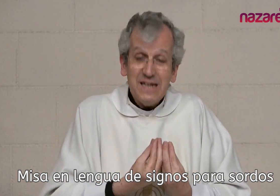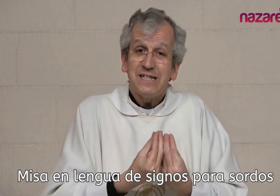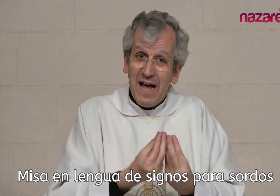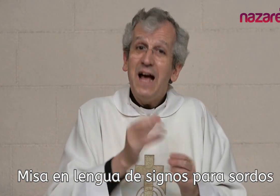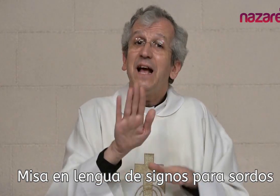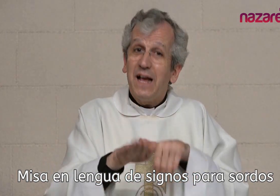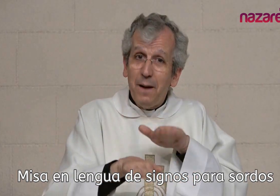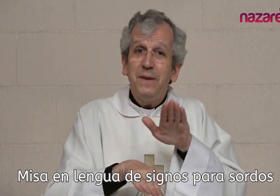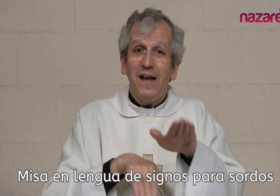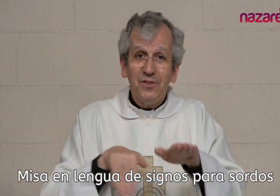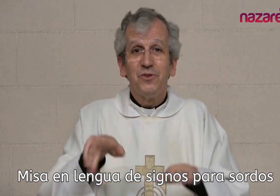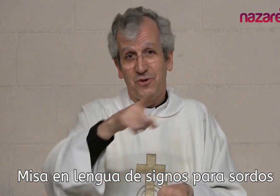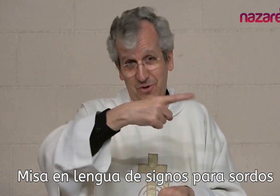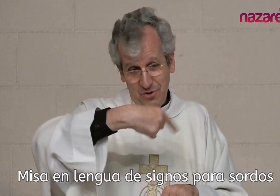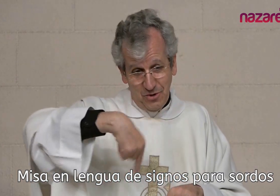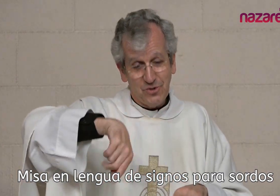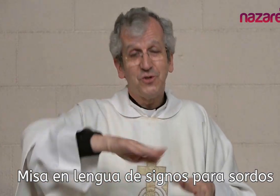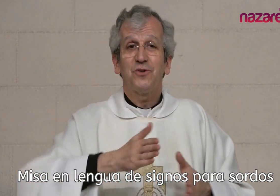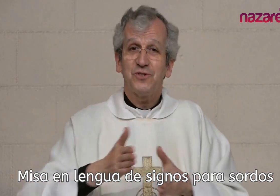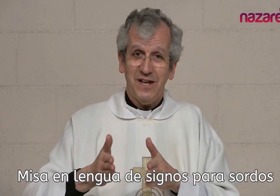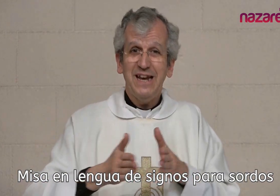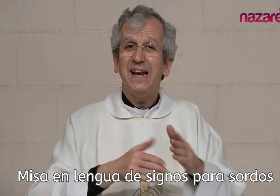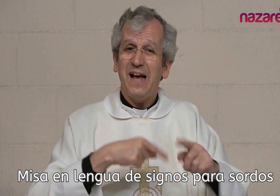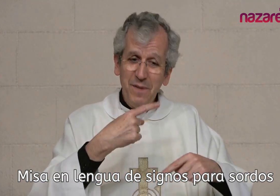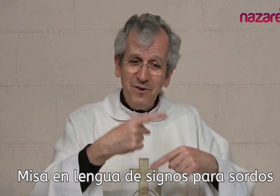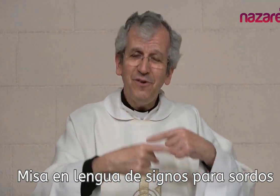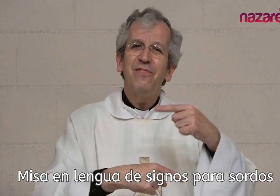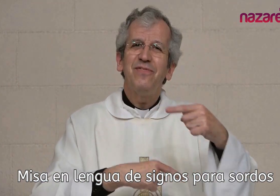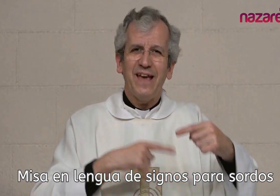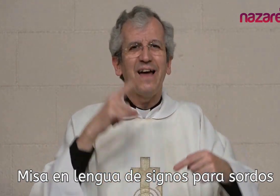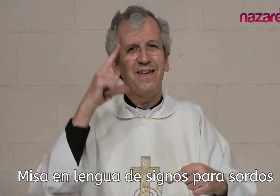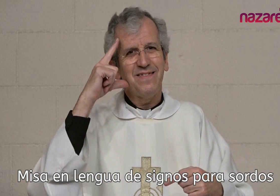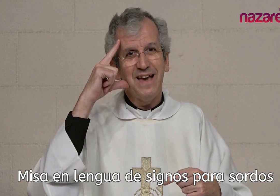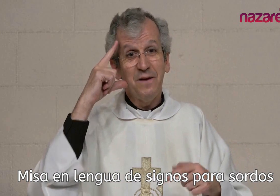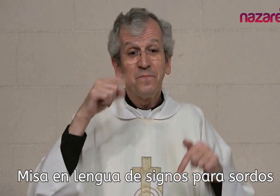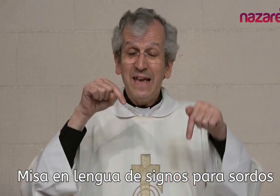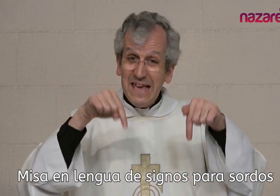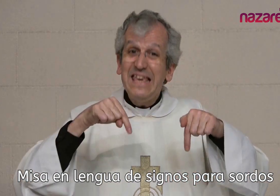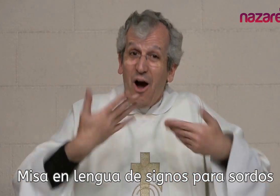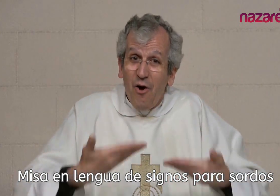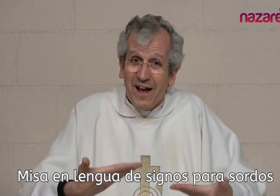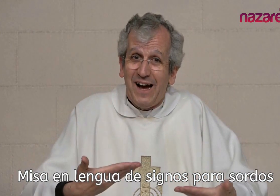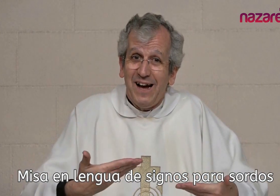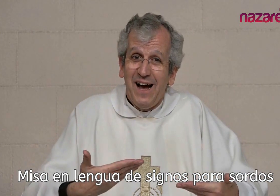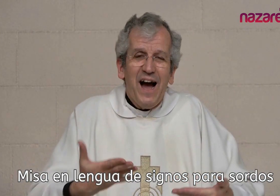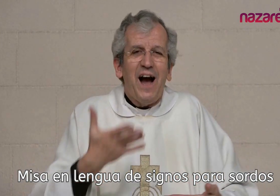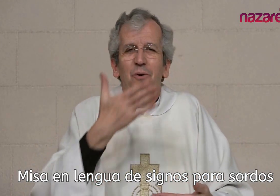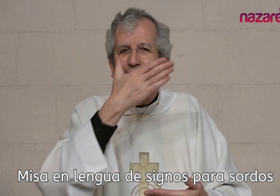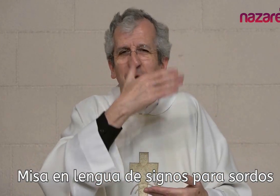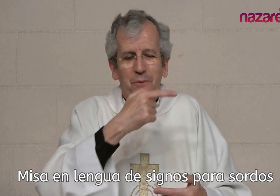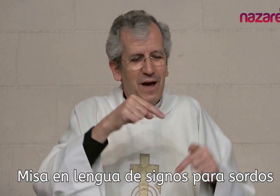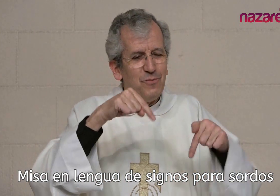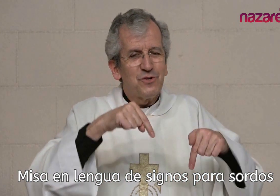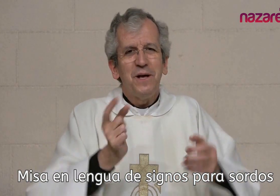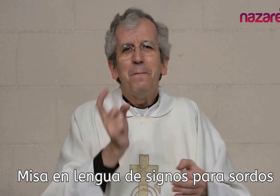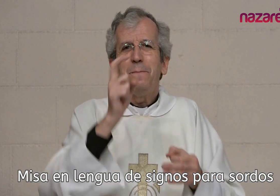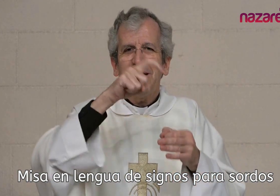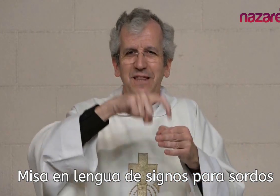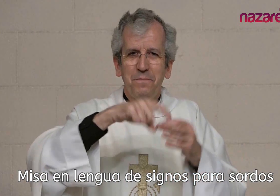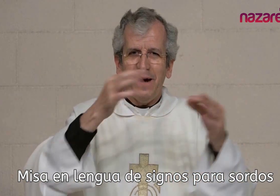está caminando con nosotros en el camino de cada día. Y ahora, aunque no podamos participar